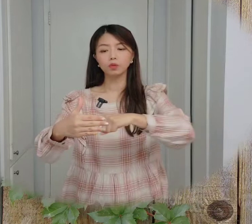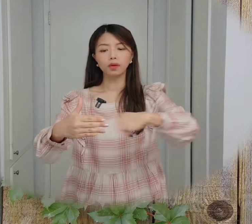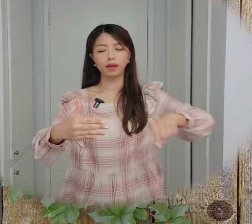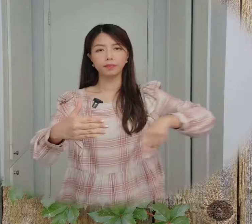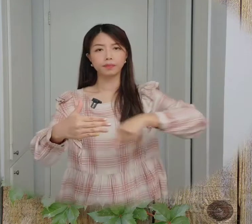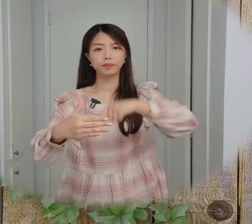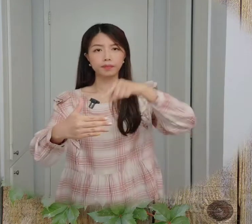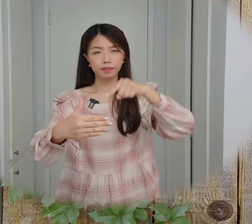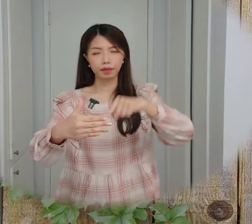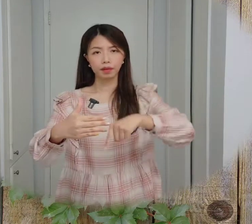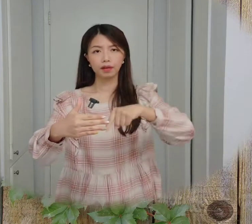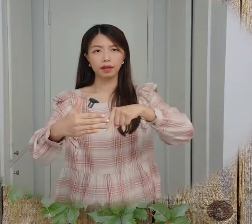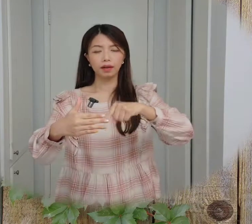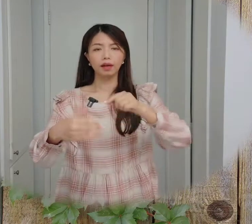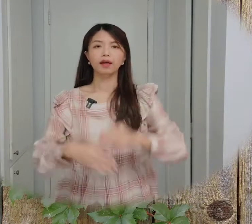돼요. 속에.